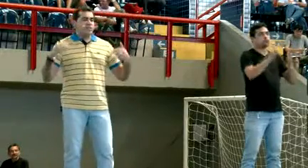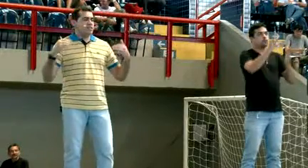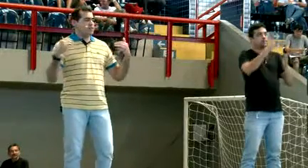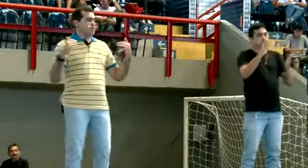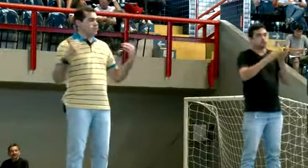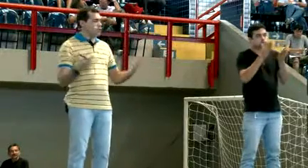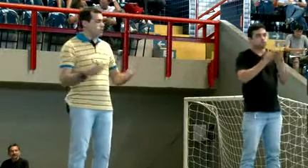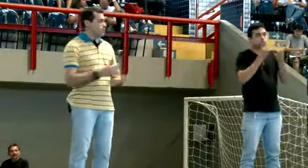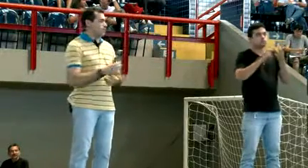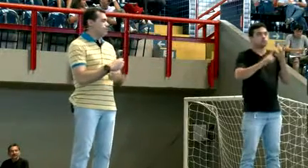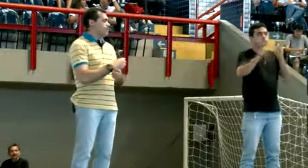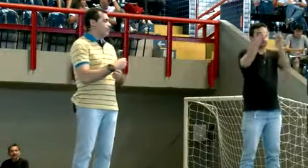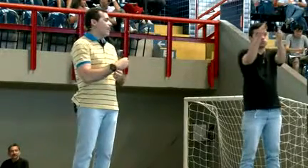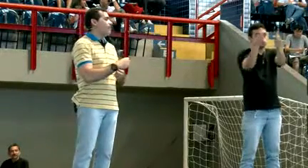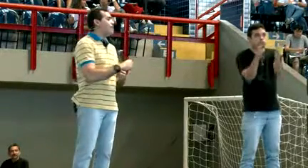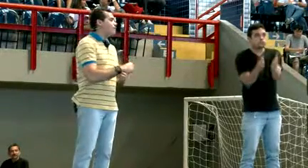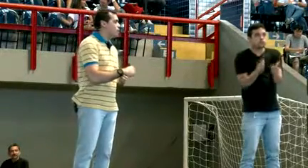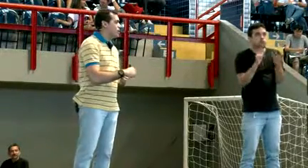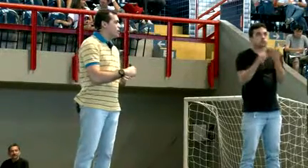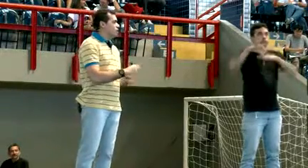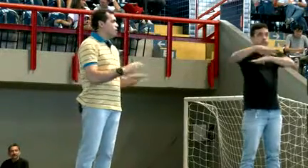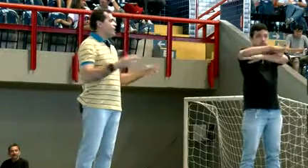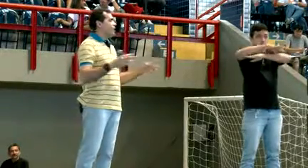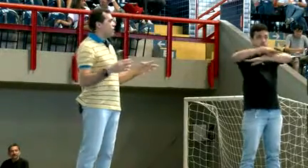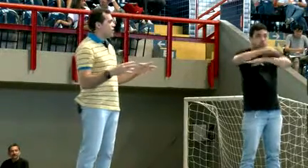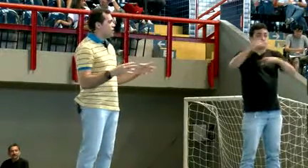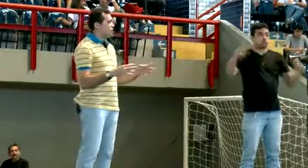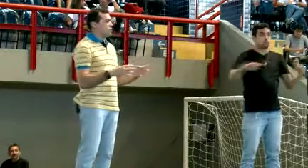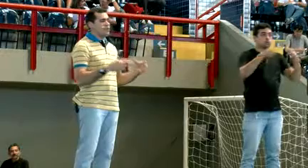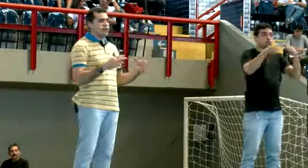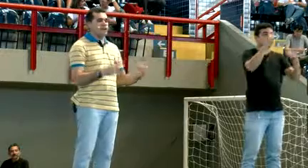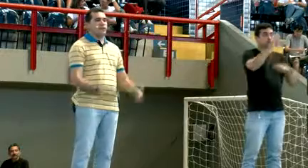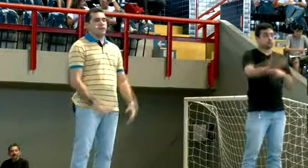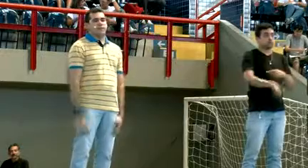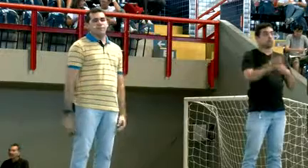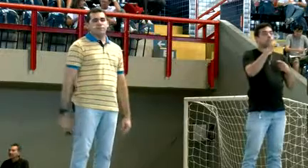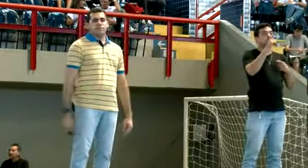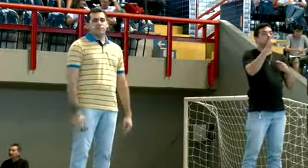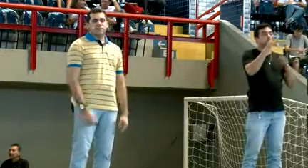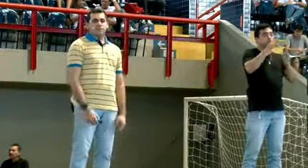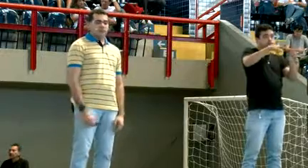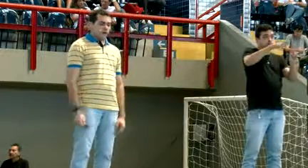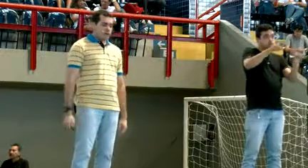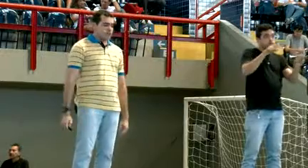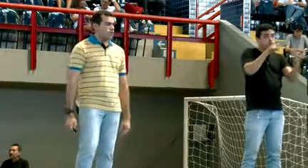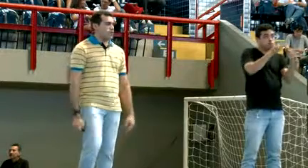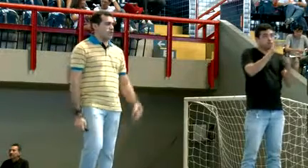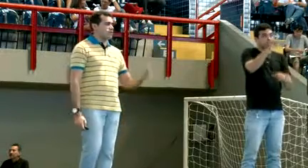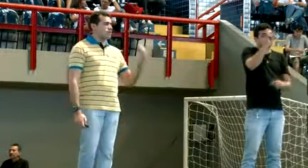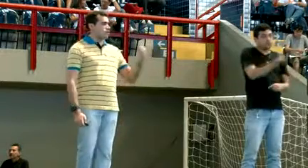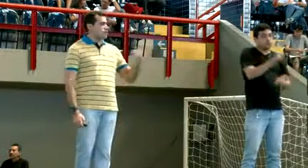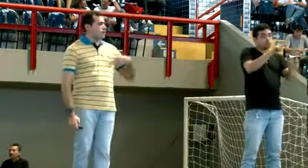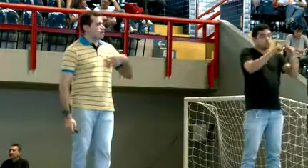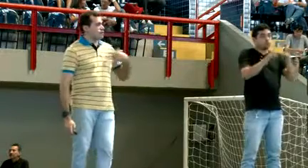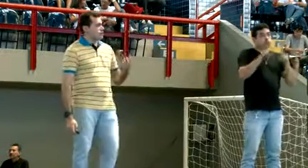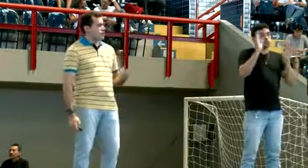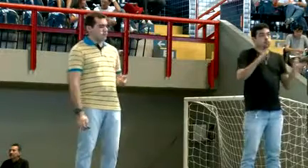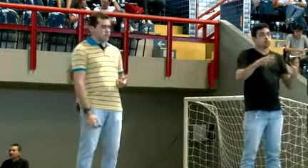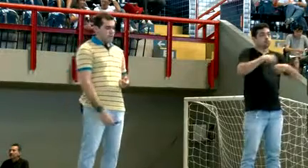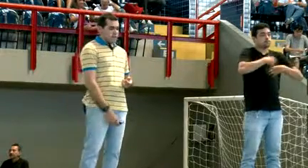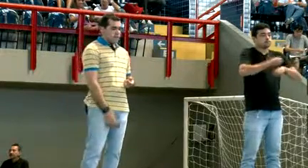literatura, de escultura, de arquitetura, está ligado à religião, está ligado à fé. Então, a arte como expressão de sentimento,